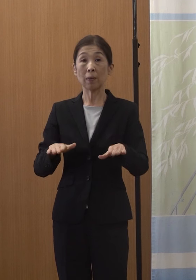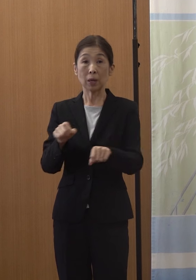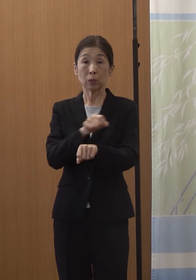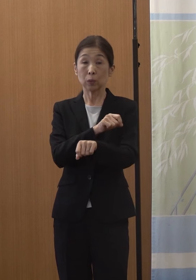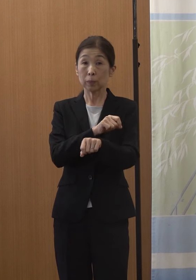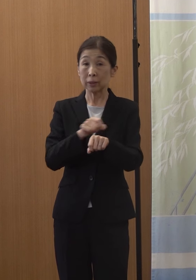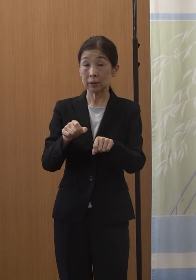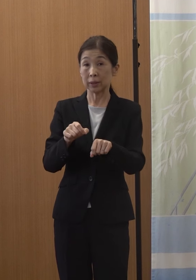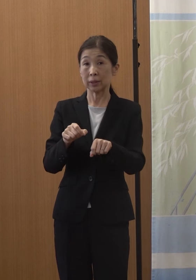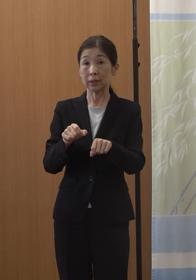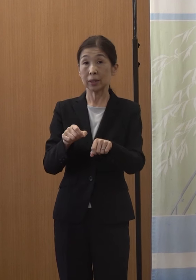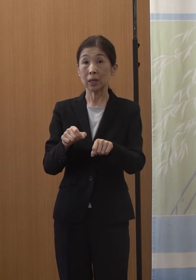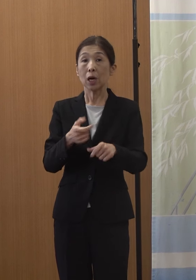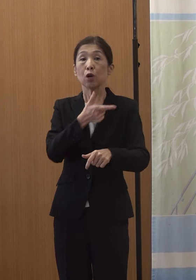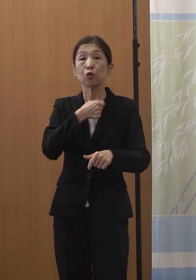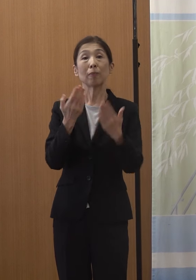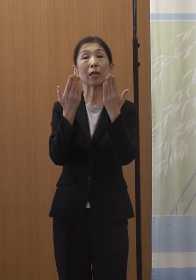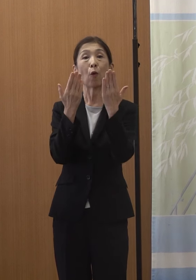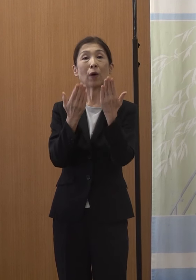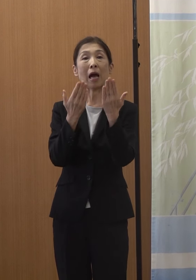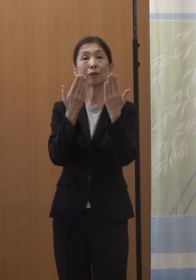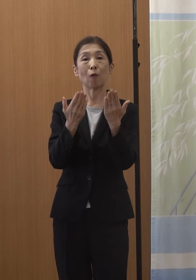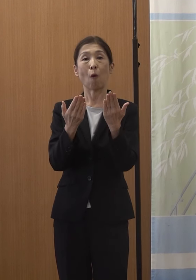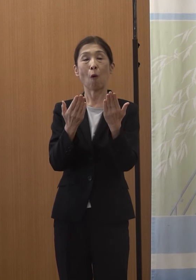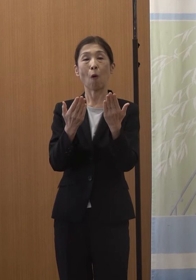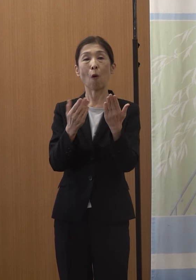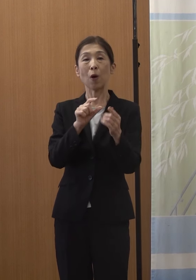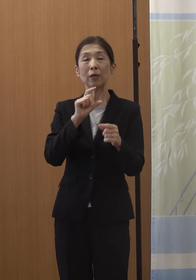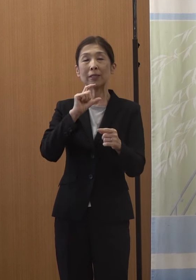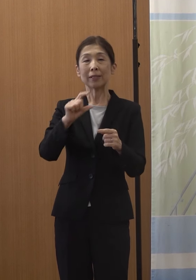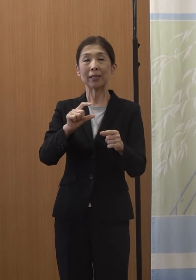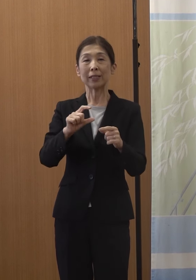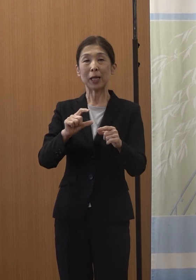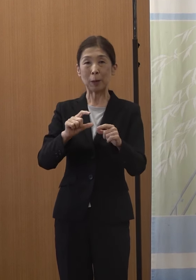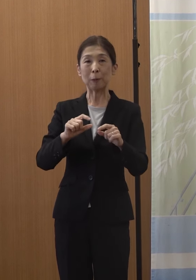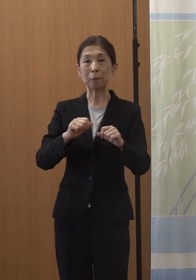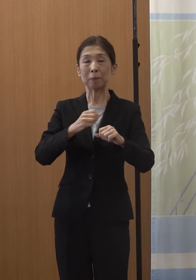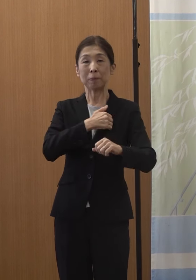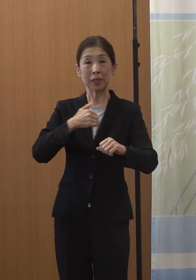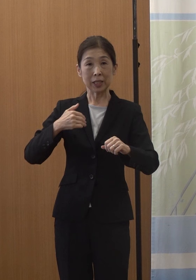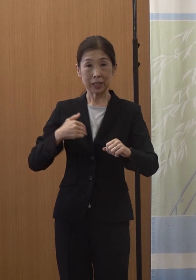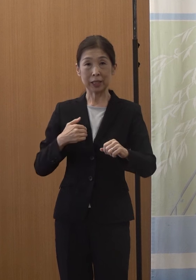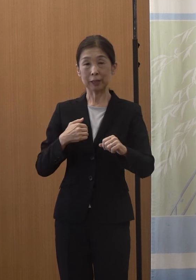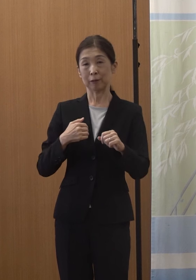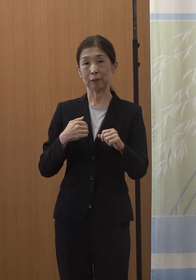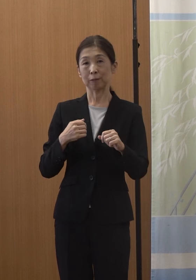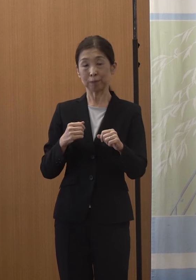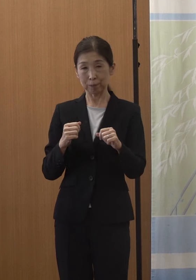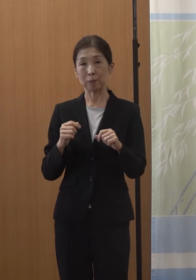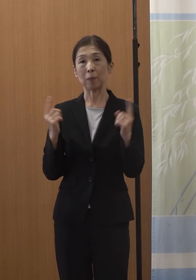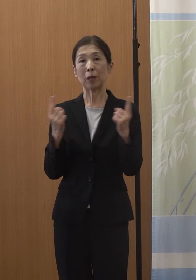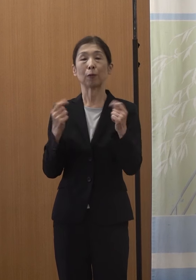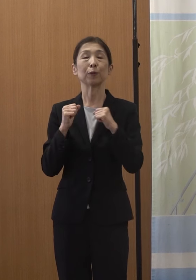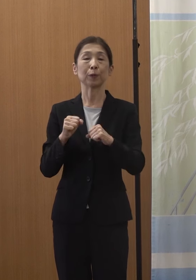に熊野学校サステナビリティイベントを同会場で開催をいたします